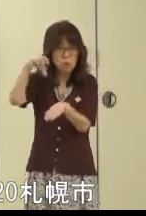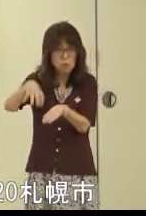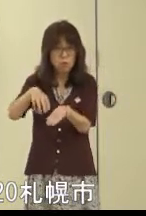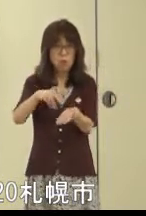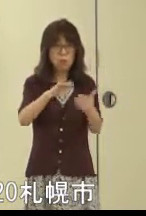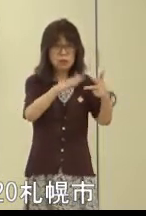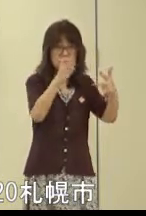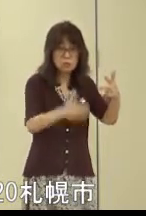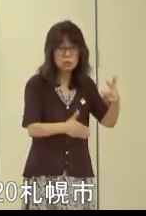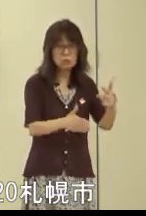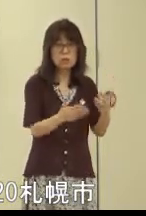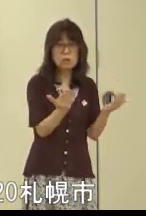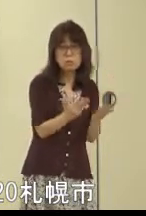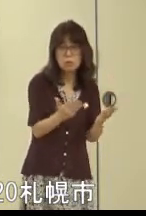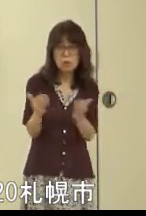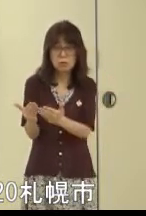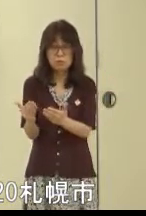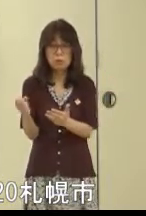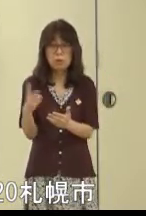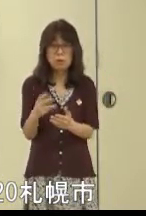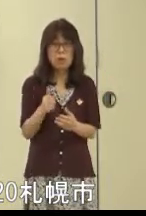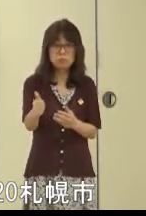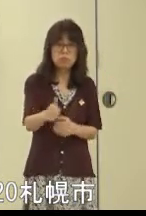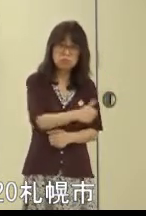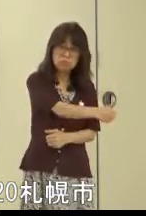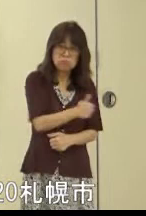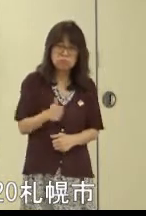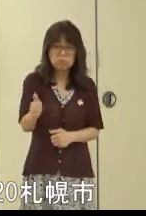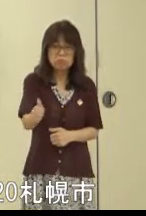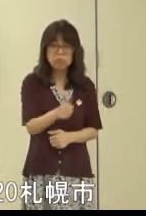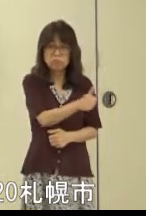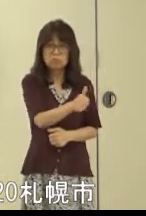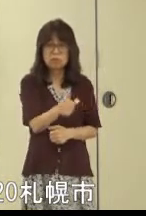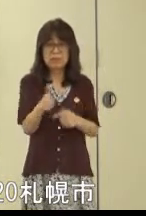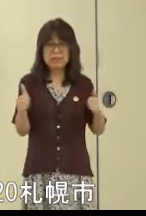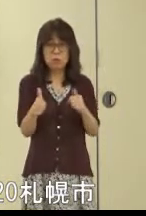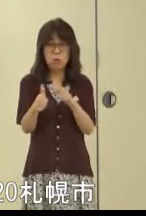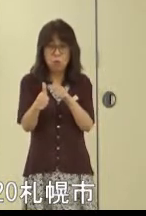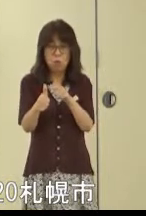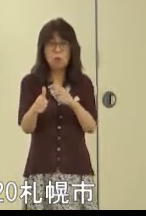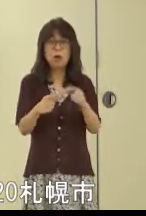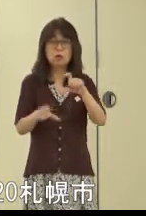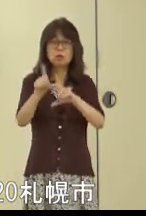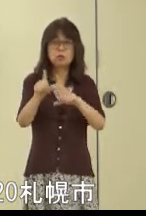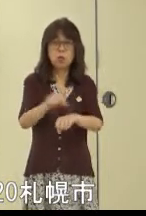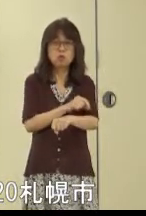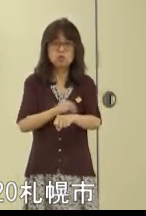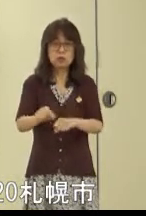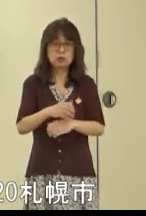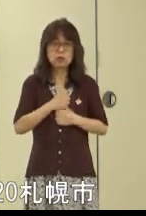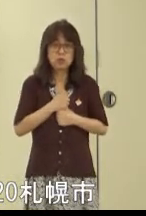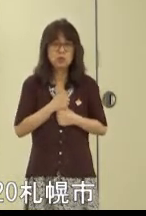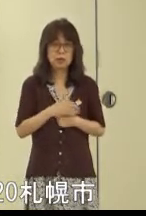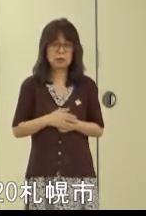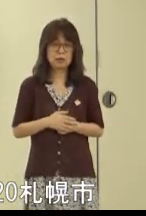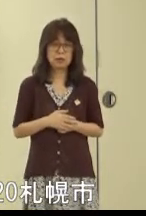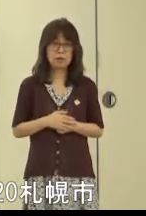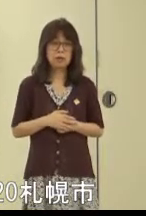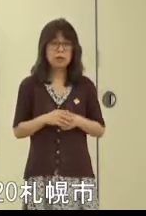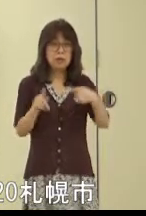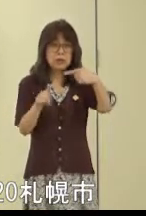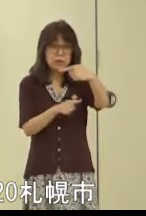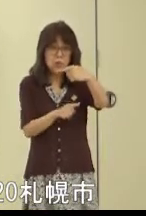リする方そういった方にはとくにですね注意をしていただくということそれからお一人でも